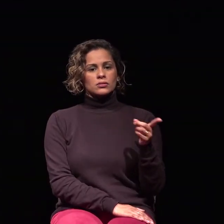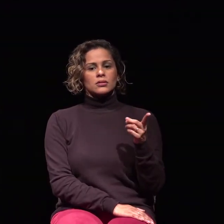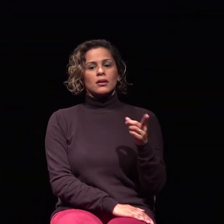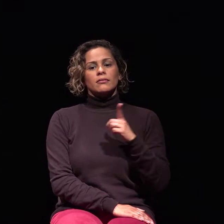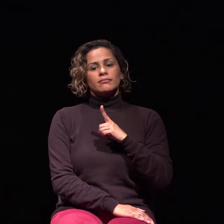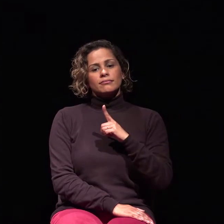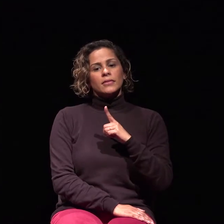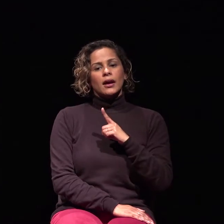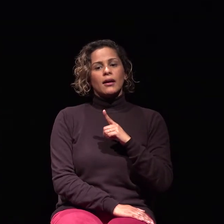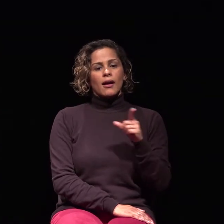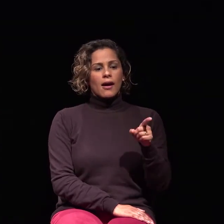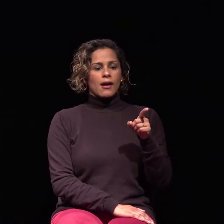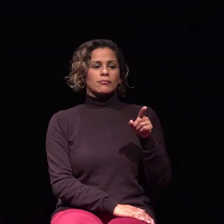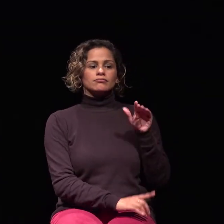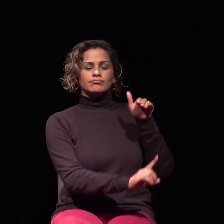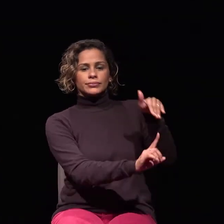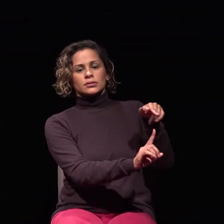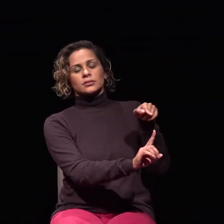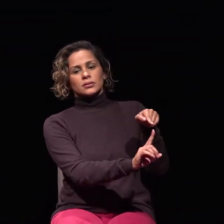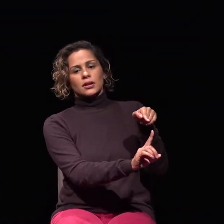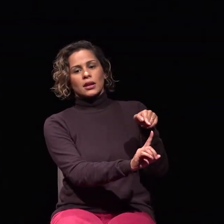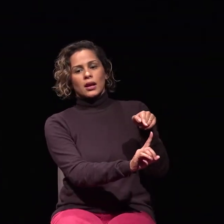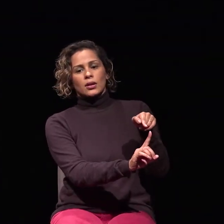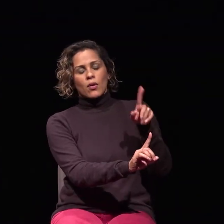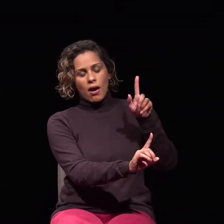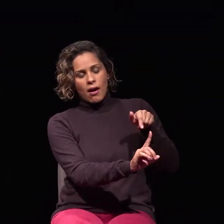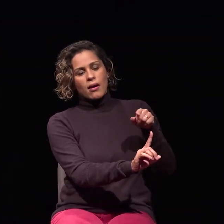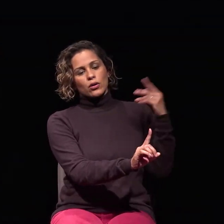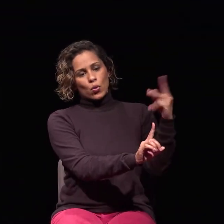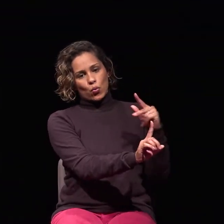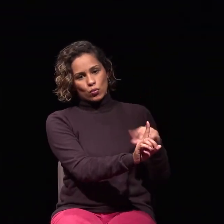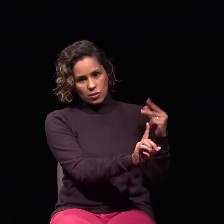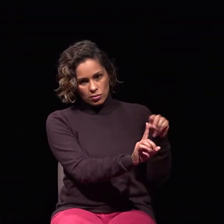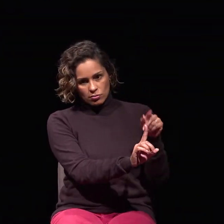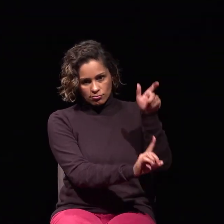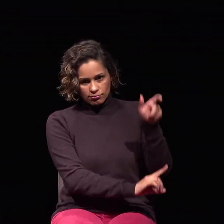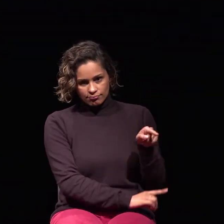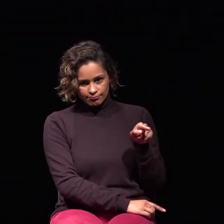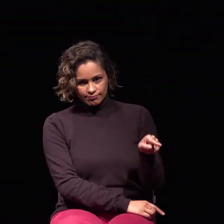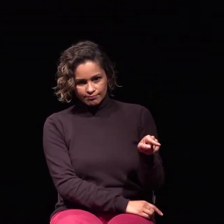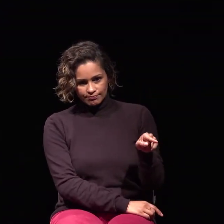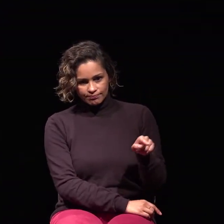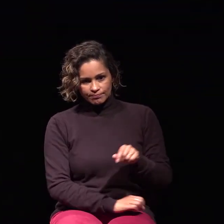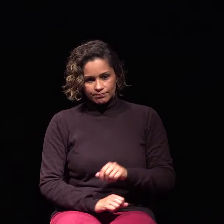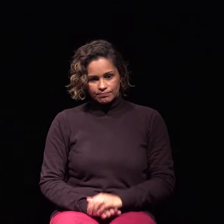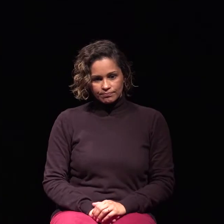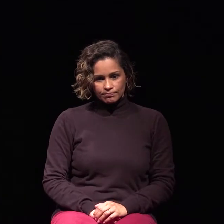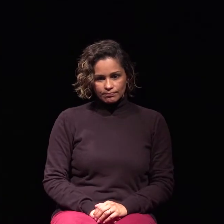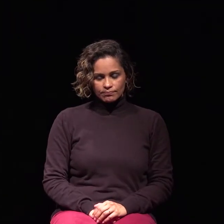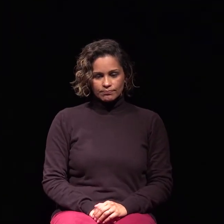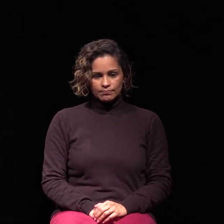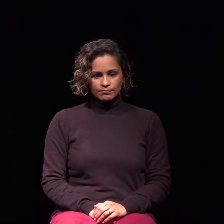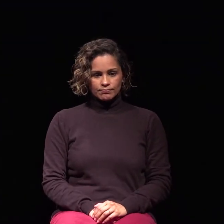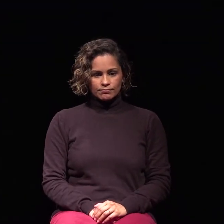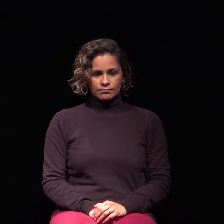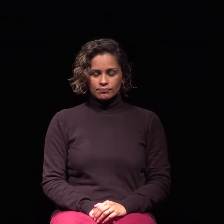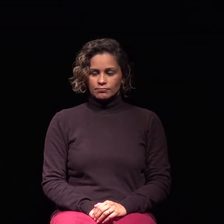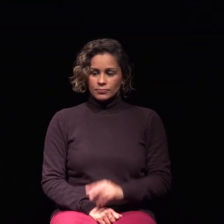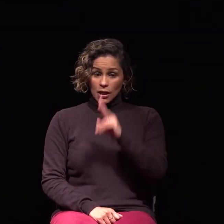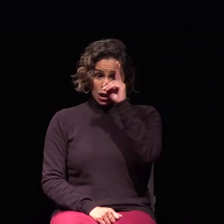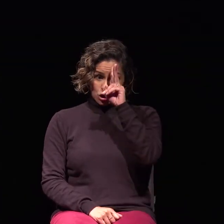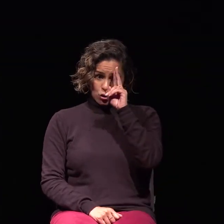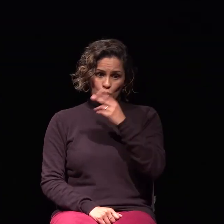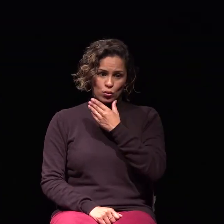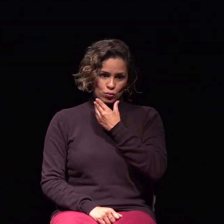Superior Tribunal de Justiça, né, no STJ. Bom, esse caso dessa menina eu vou acabar, porque com